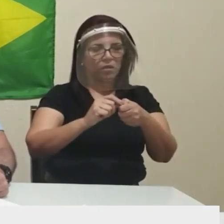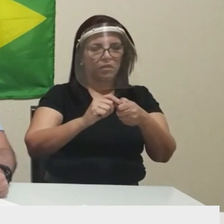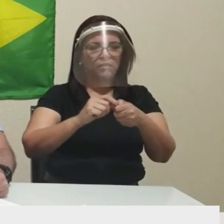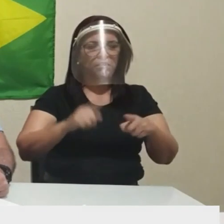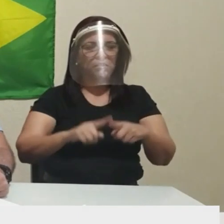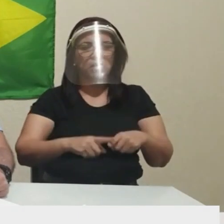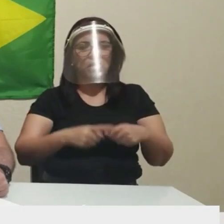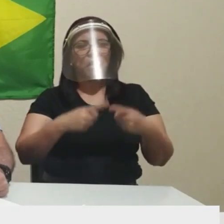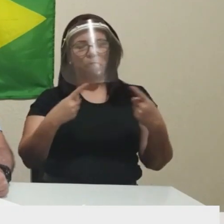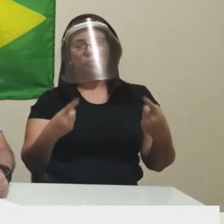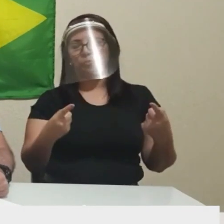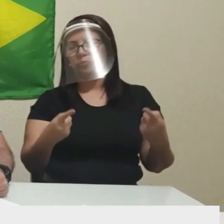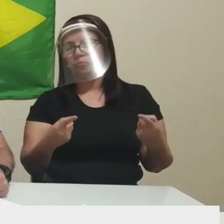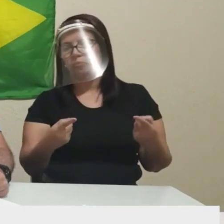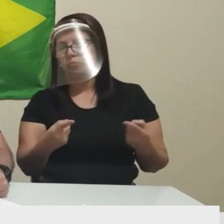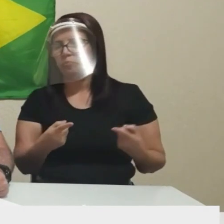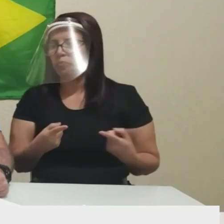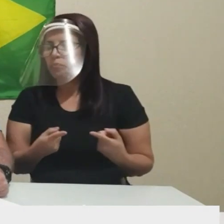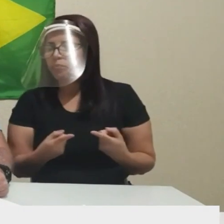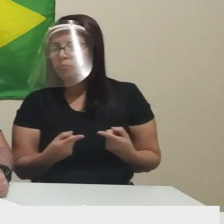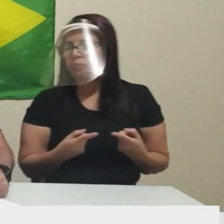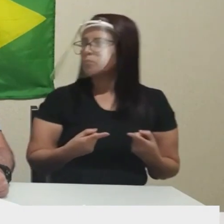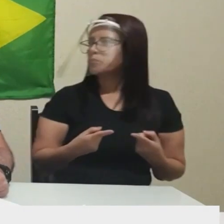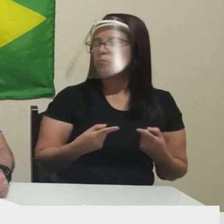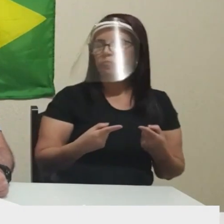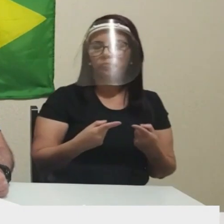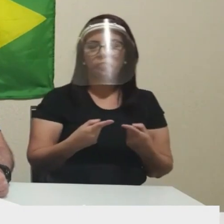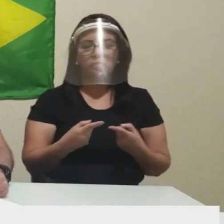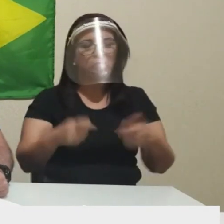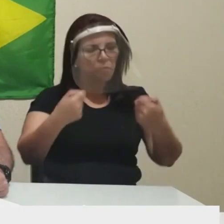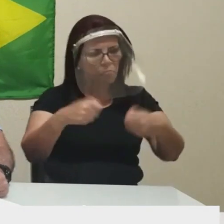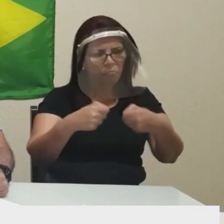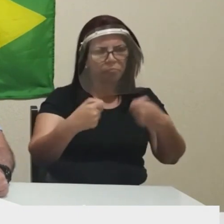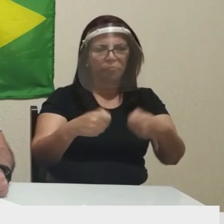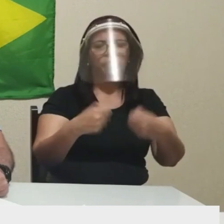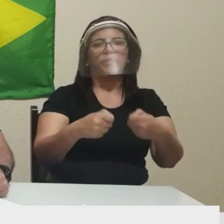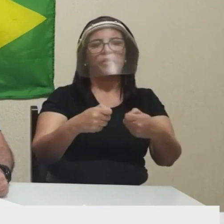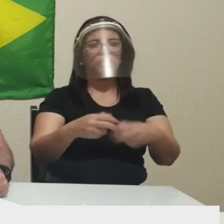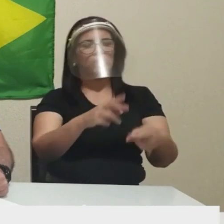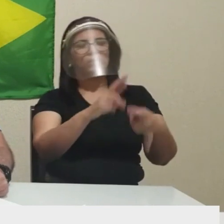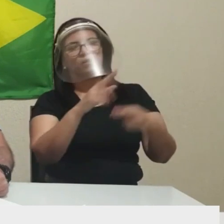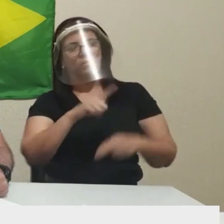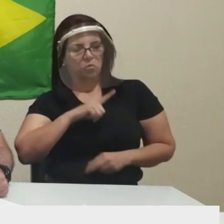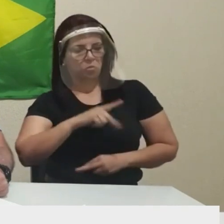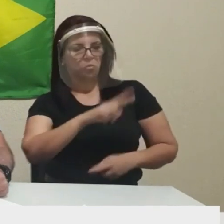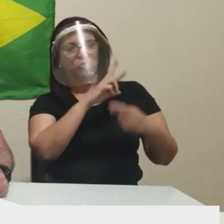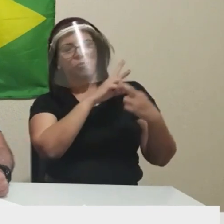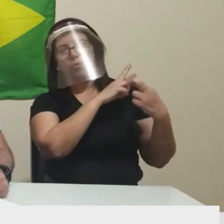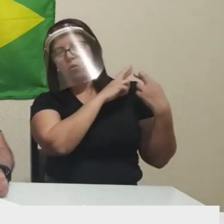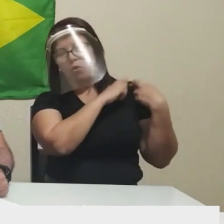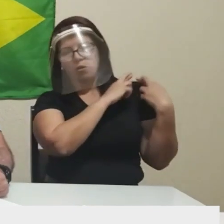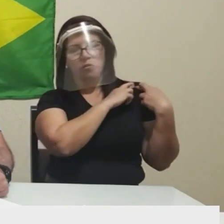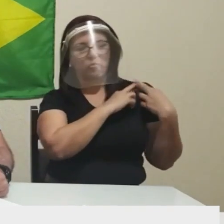caneta, é o ideal. O parlamento tem dever, obrigação, responsabilidade de aperfeiçoar os